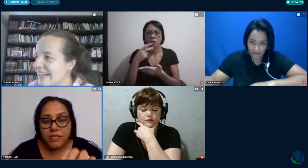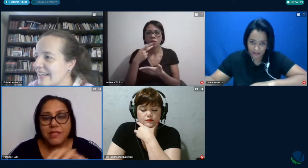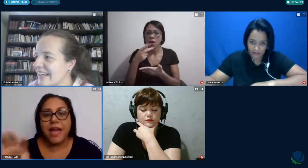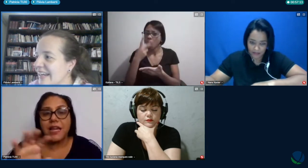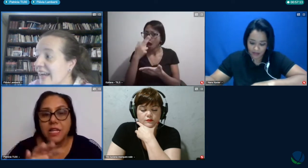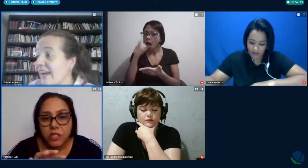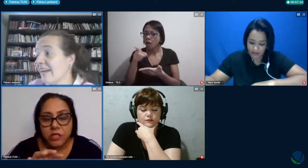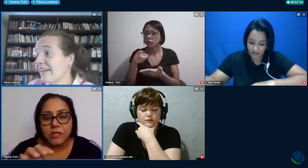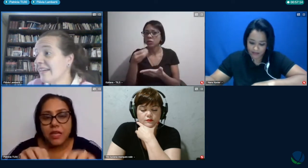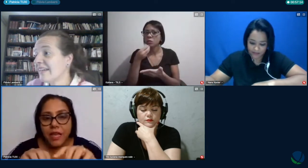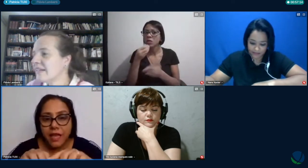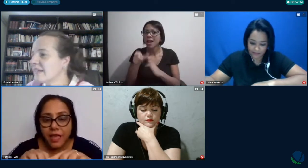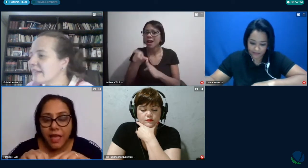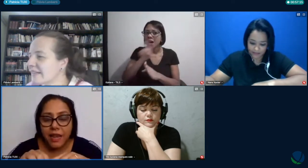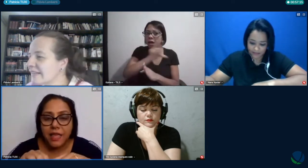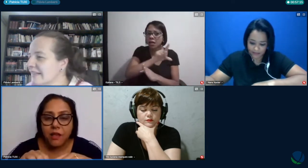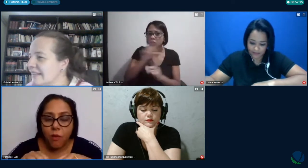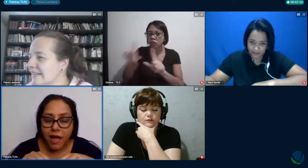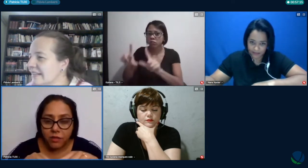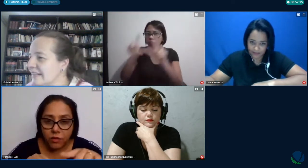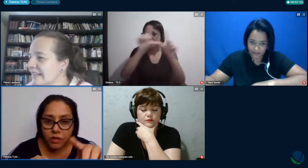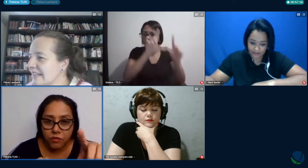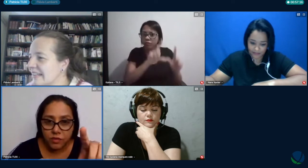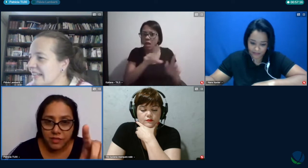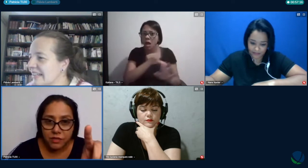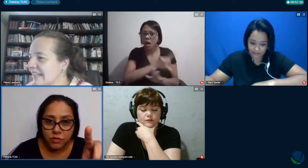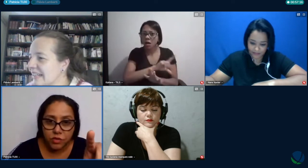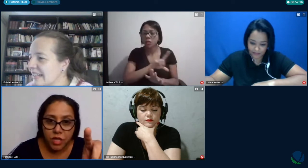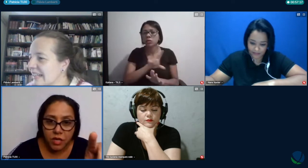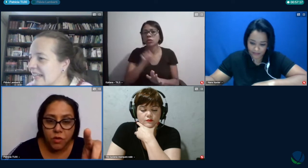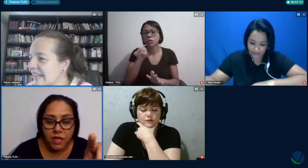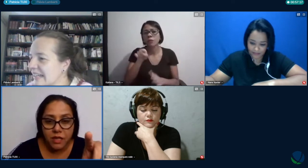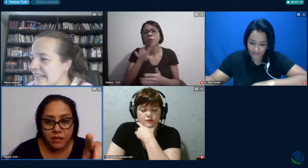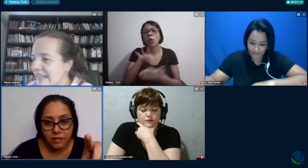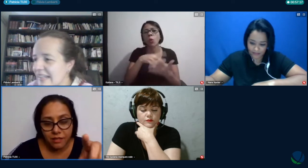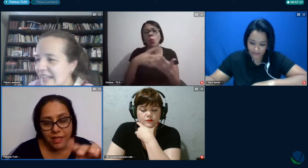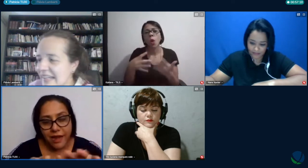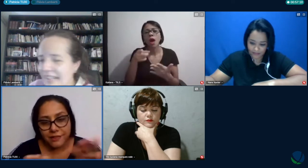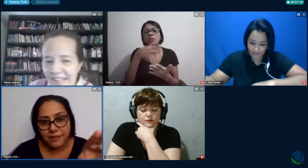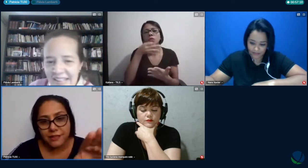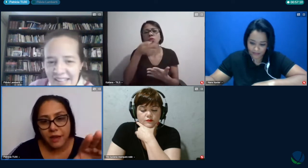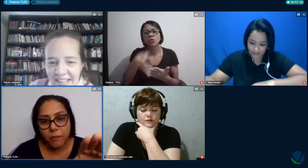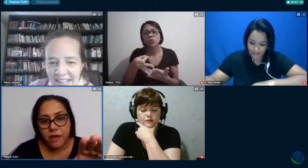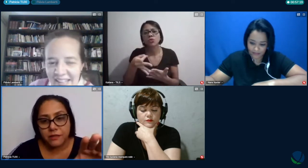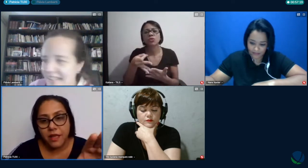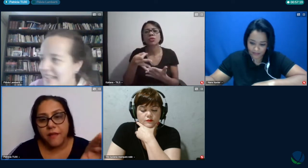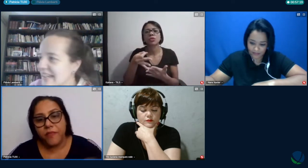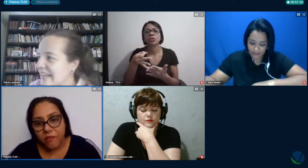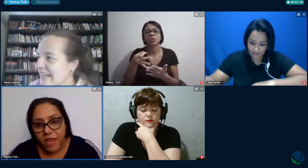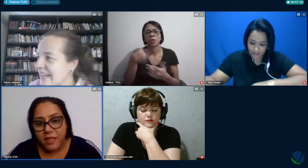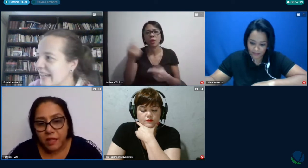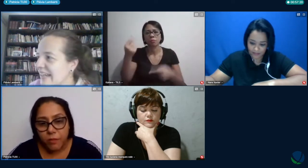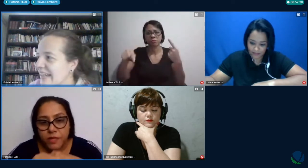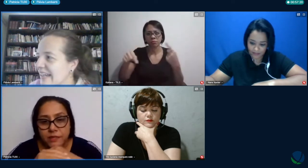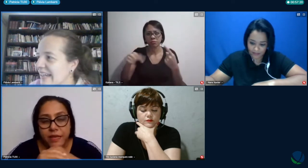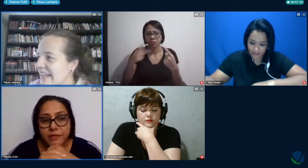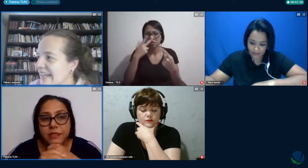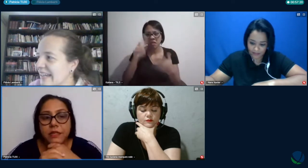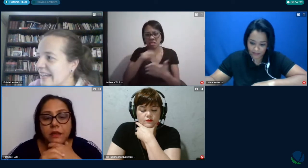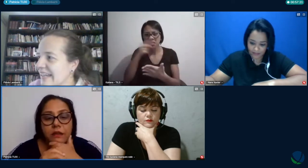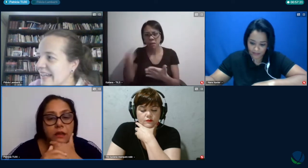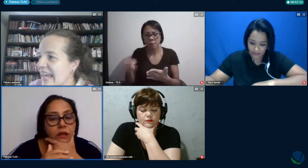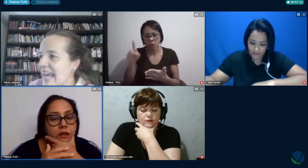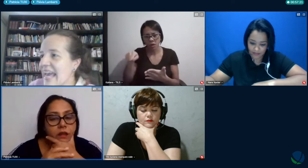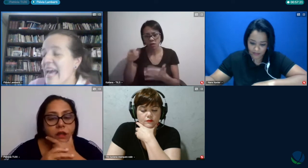deveria, então, estar antes, e que aquele quadro que você sugeriu que está nessa discrepância, deveria estar depois